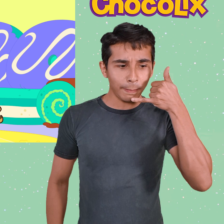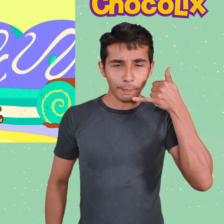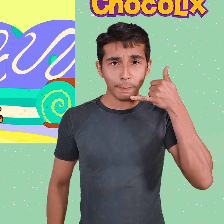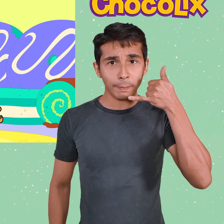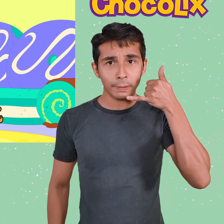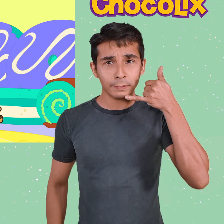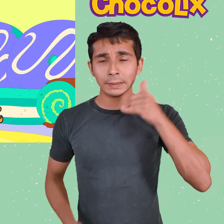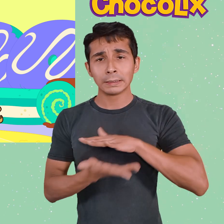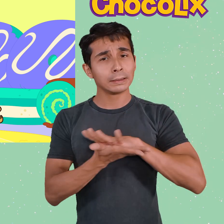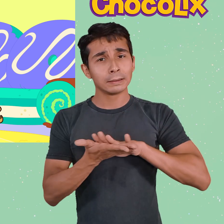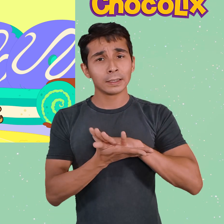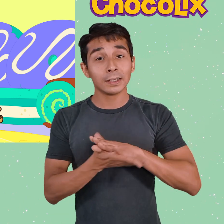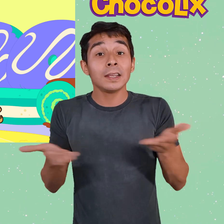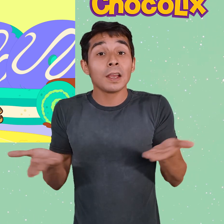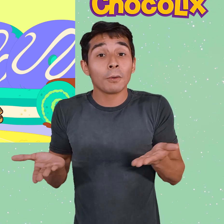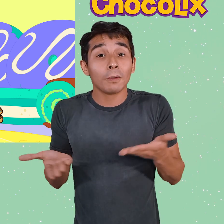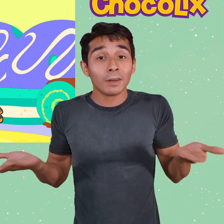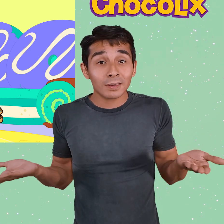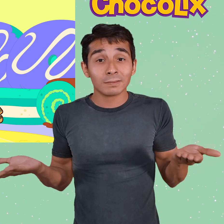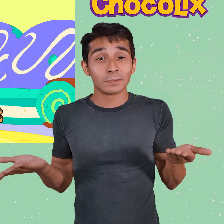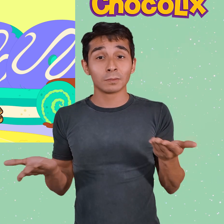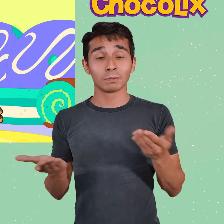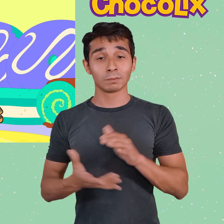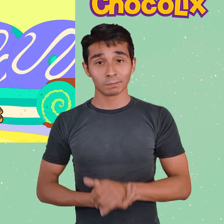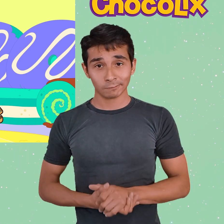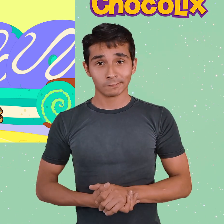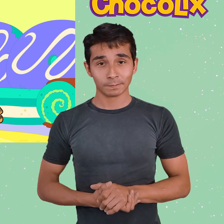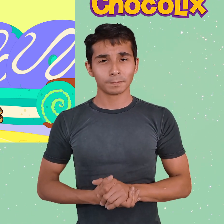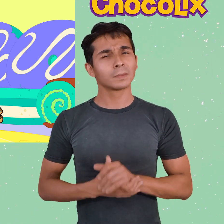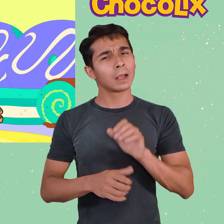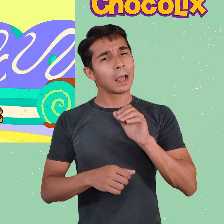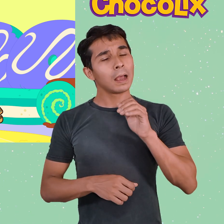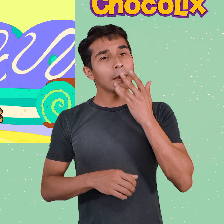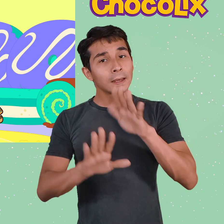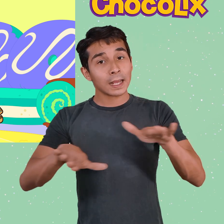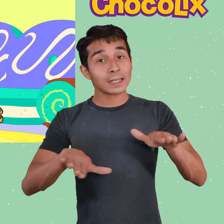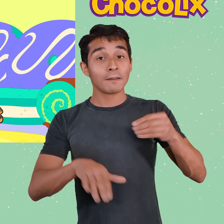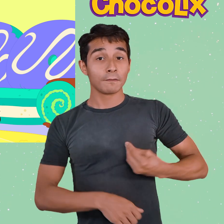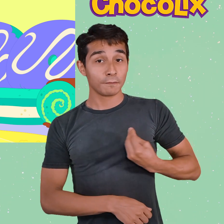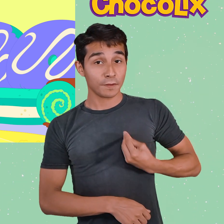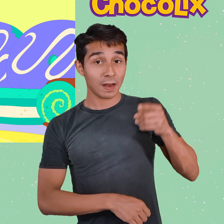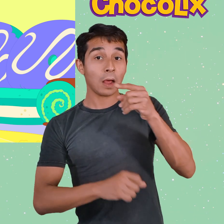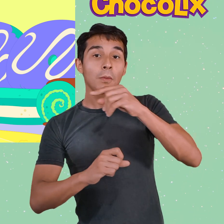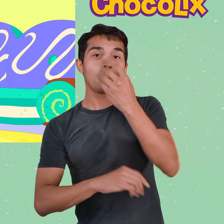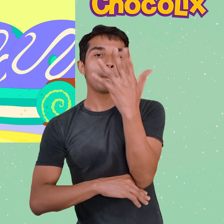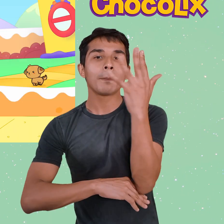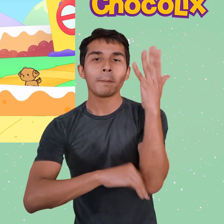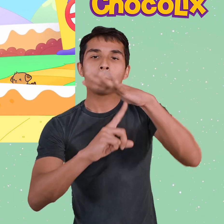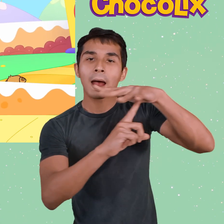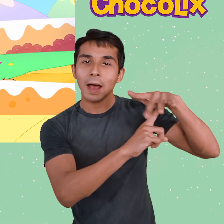E agora? Nenhum sinal deles. Eles ainda devem estar no Parque Florestal, querida. Então vamos para lá.